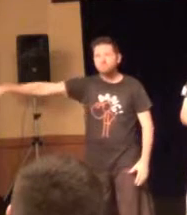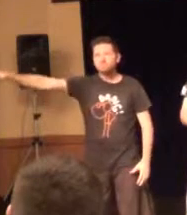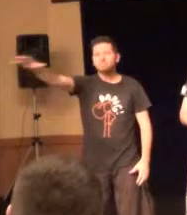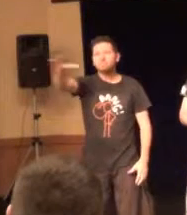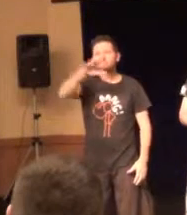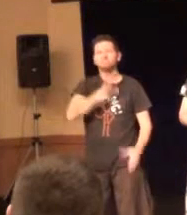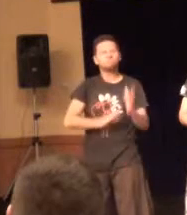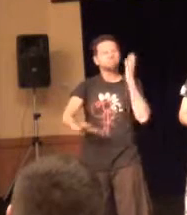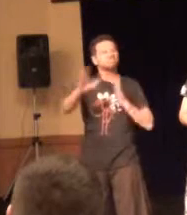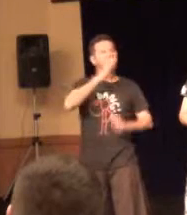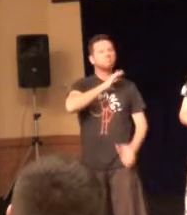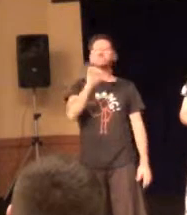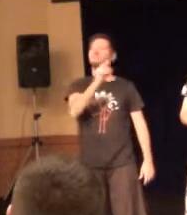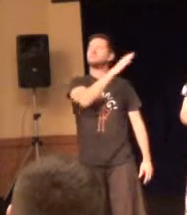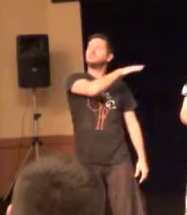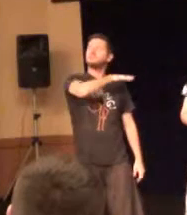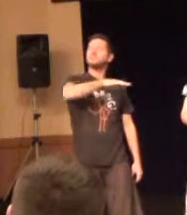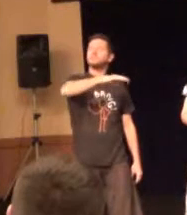été,